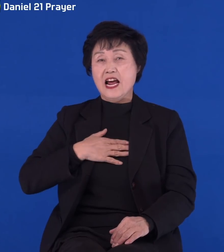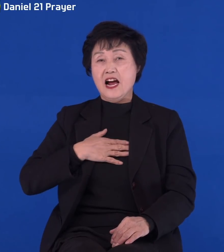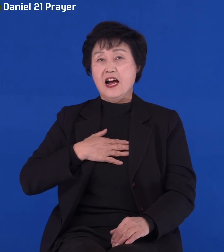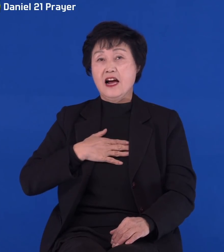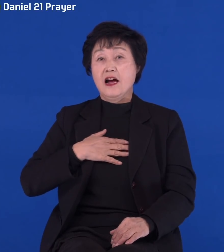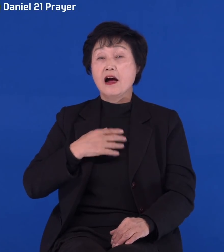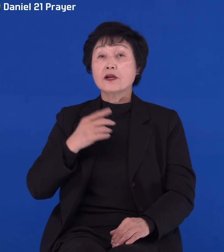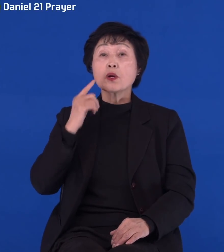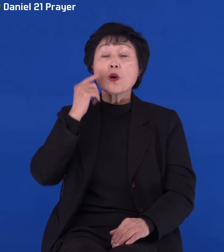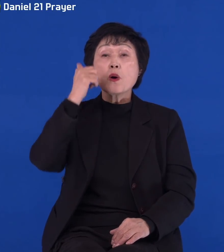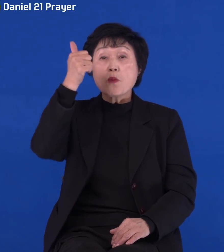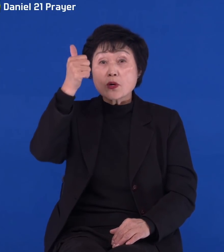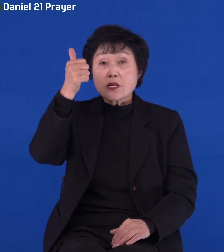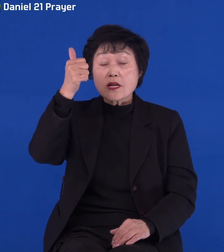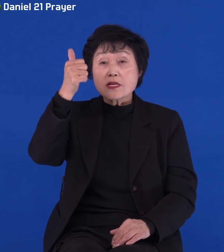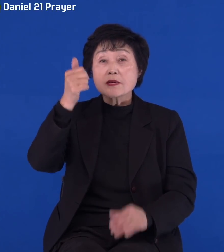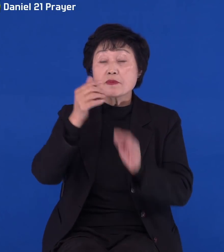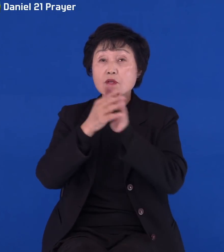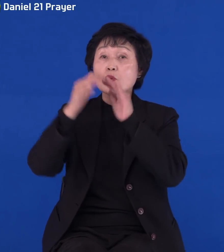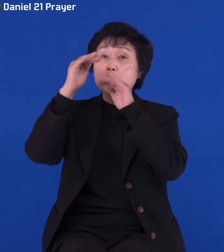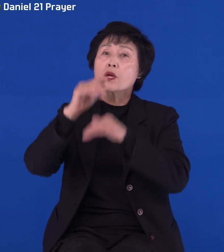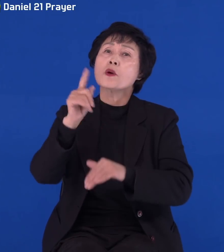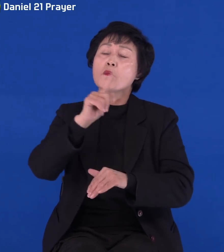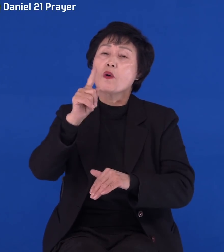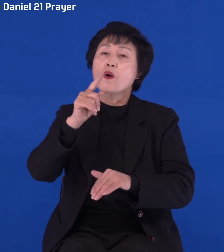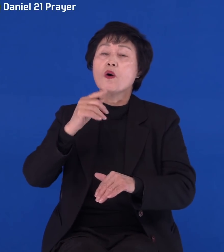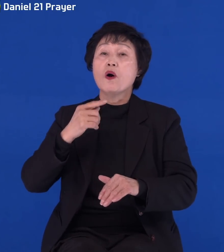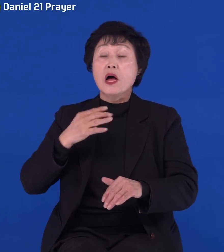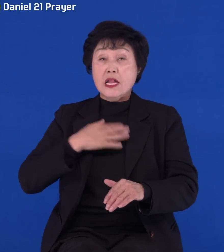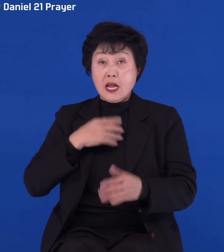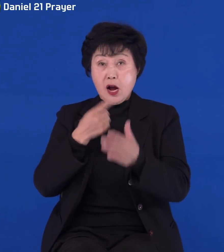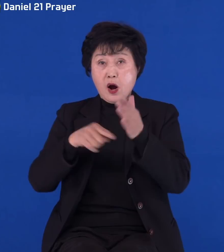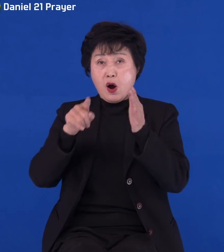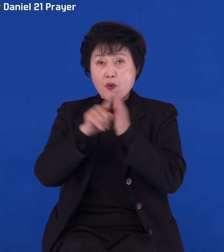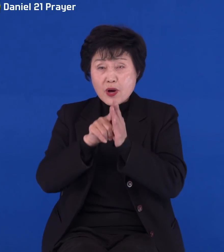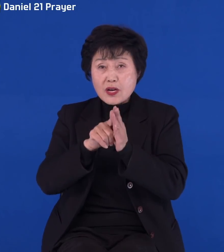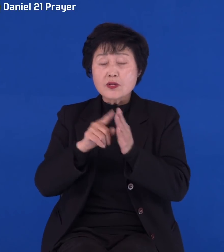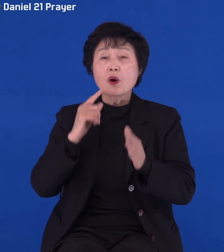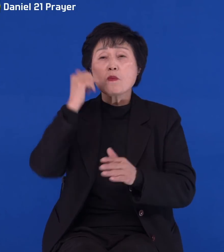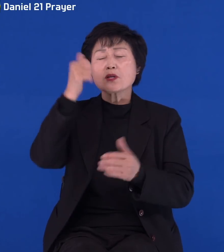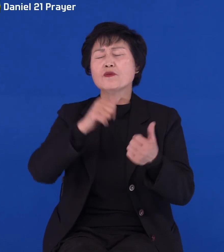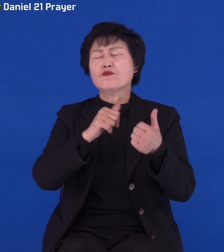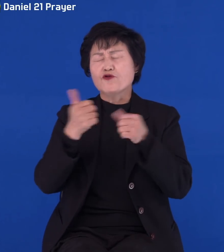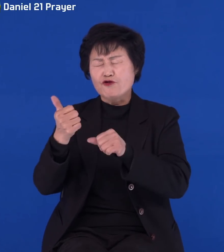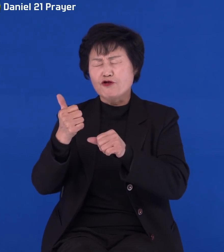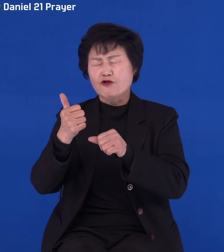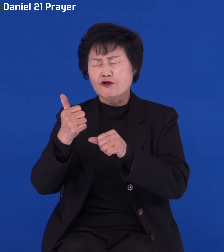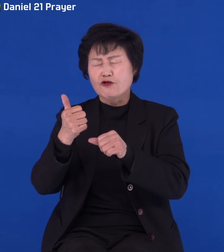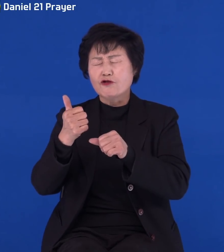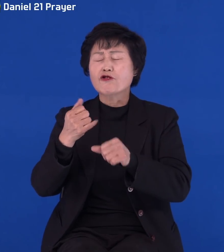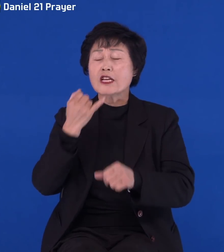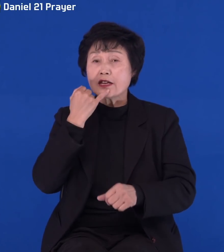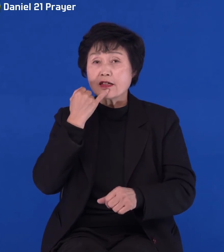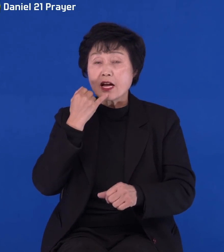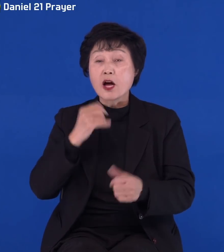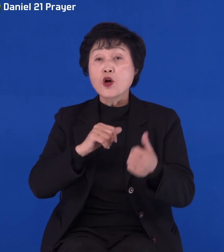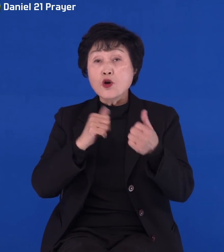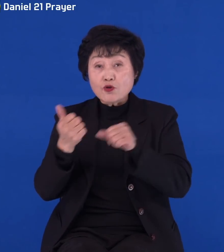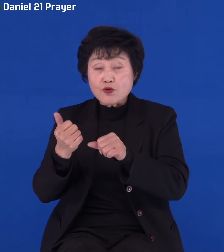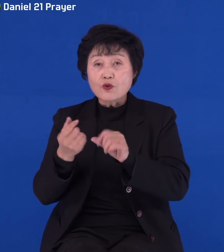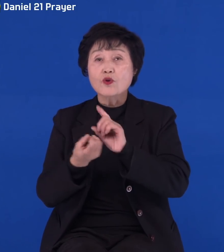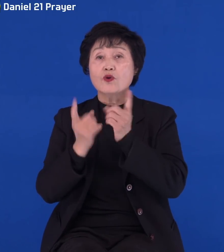아니 나 같은 쓰레기를 위해서 죽어준대요. 술 주정뱅이에 맨날 어물 뒤집어 쓰고 냄새 나는데 나를 위해서